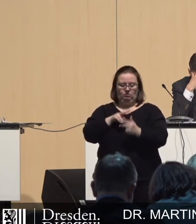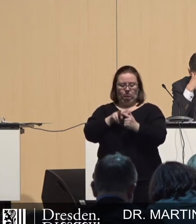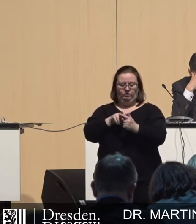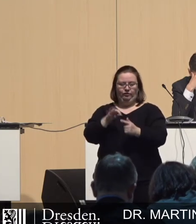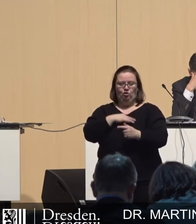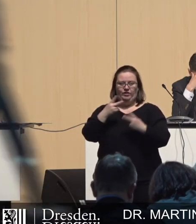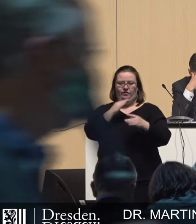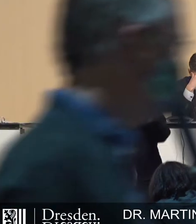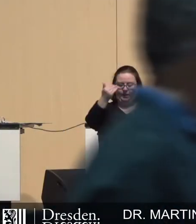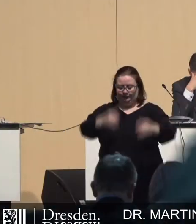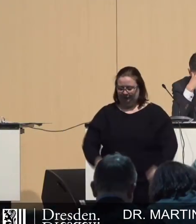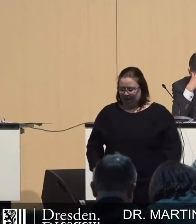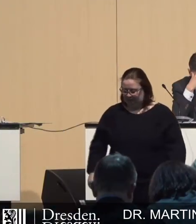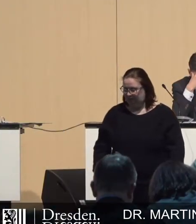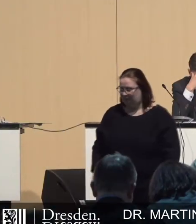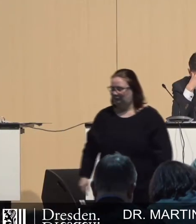Punkte. Vielen Dank.